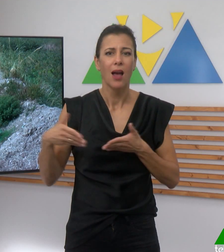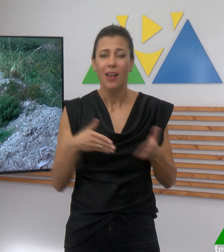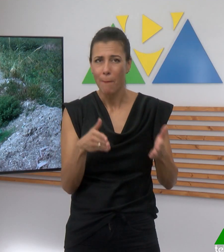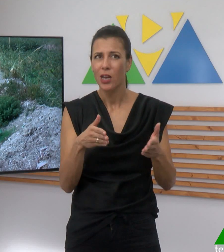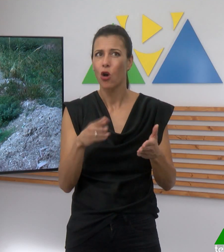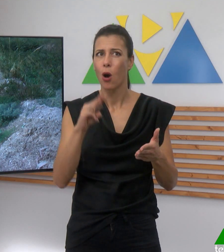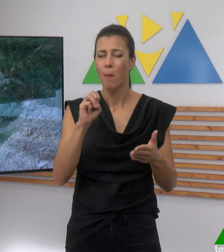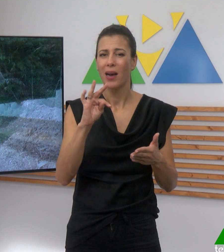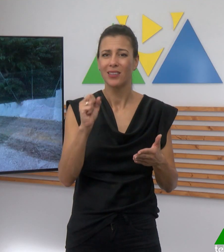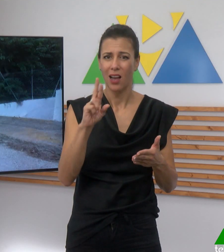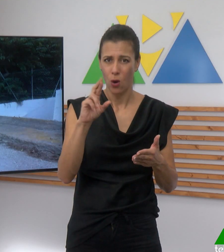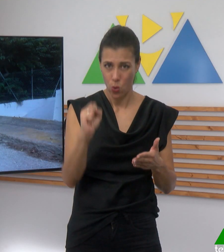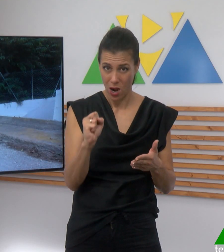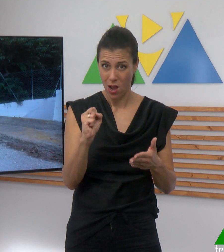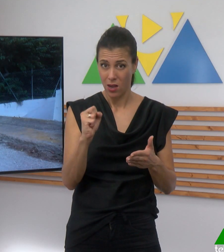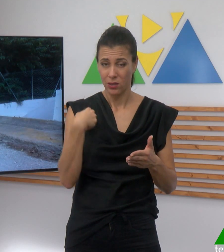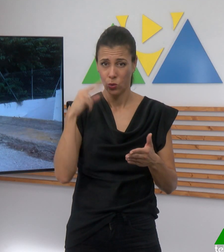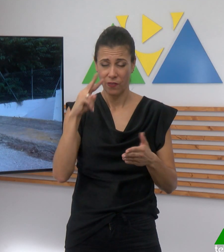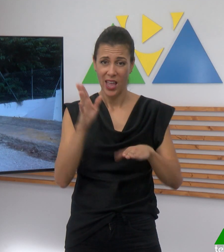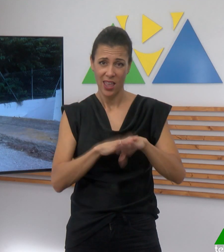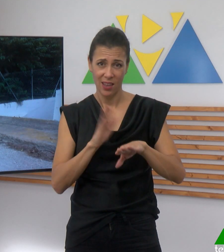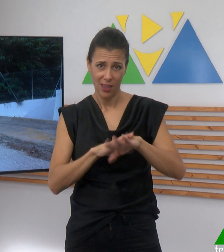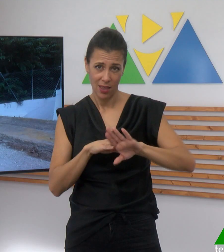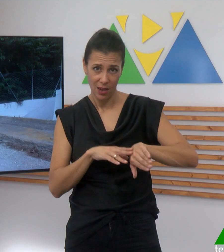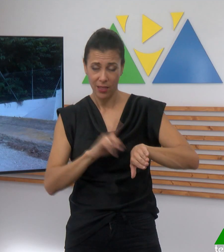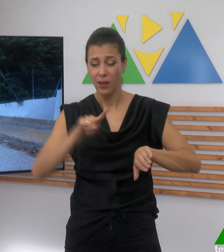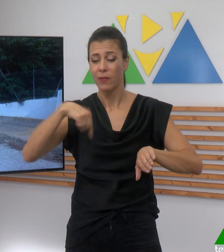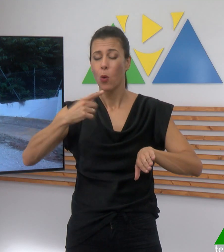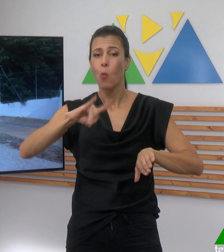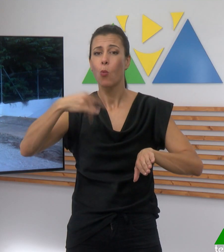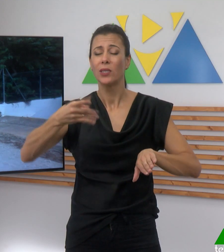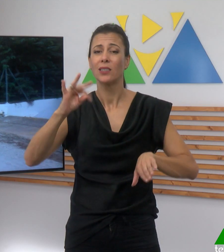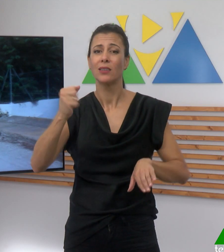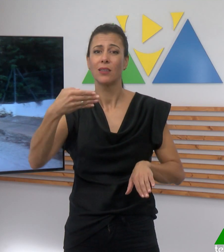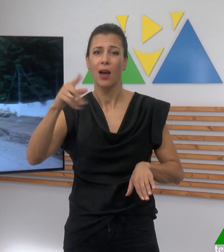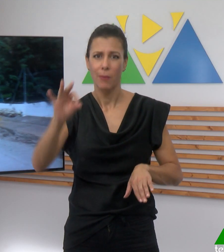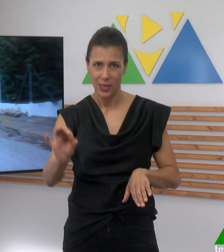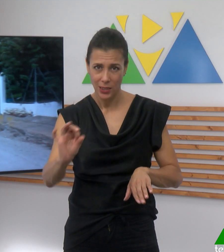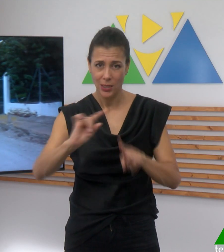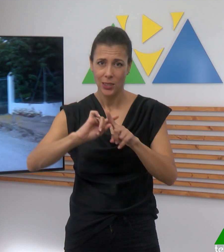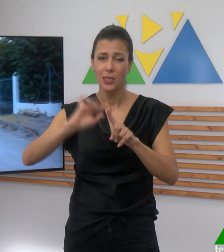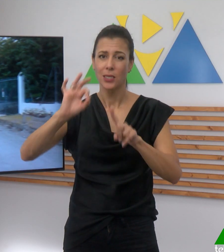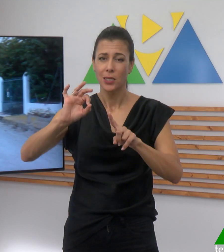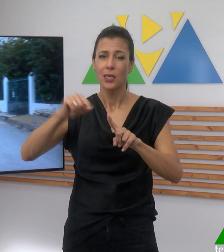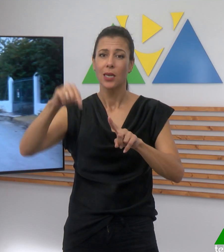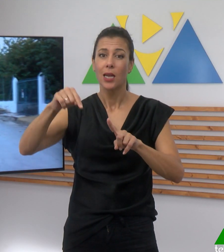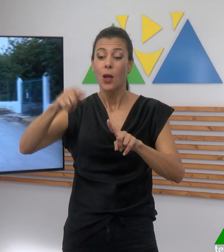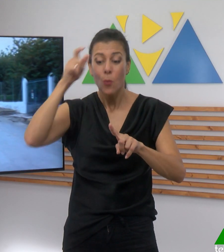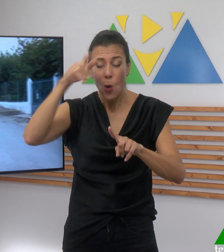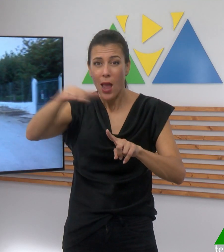que es el que tenemos ahí a la izquierda puente de tabla y panata aquí sería el pueblo aquí debió estar el